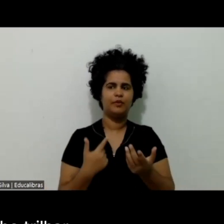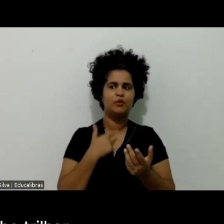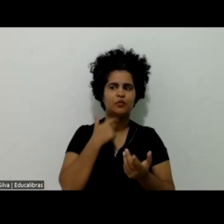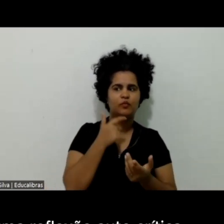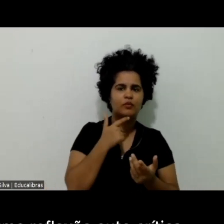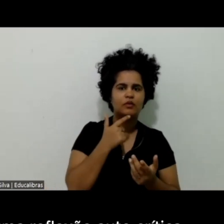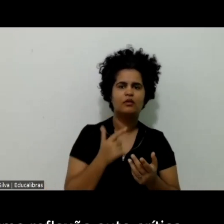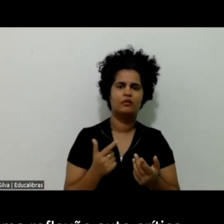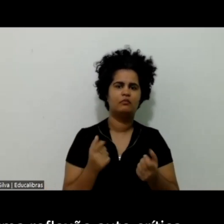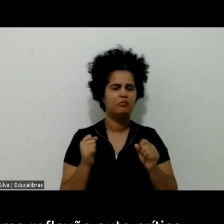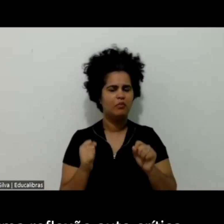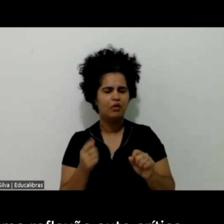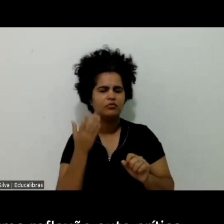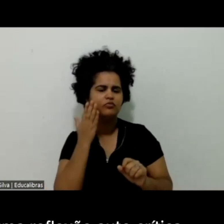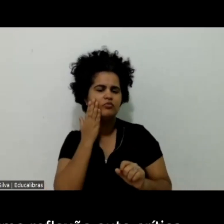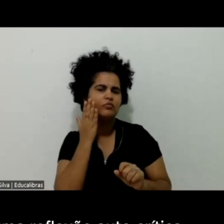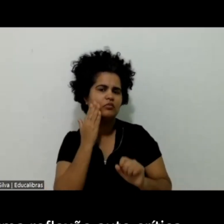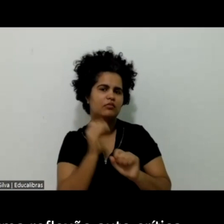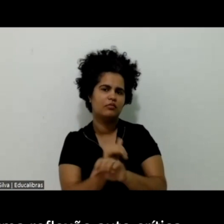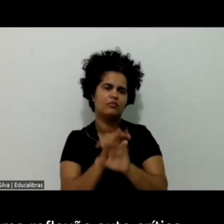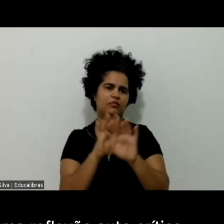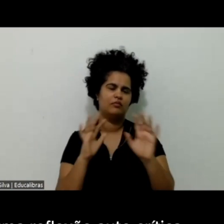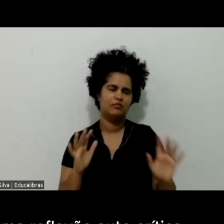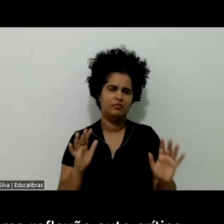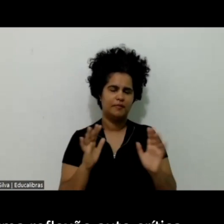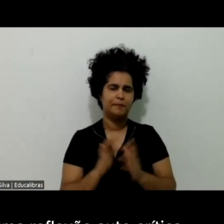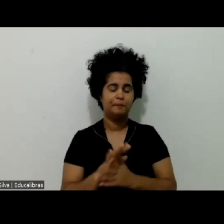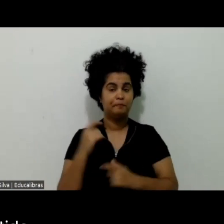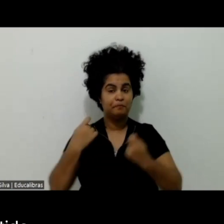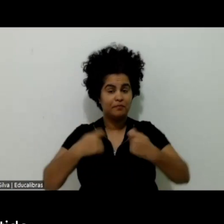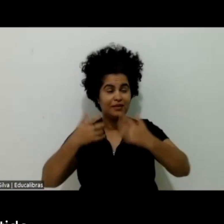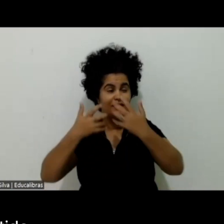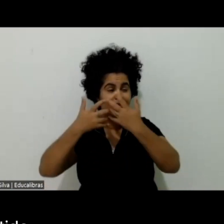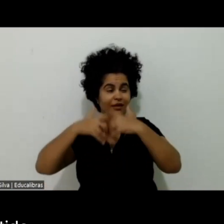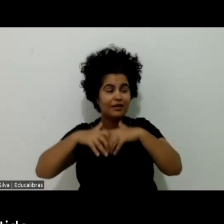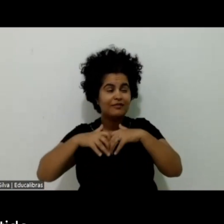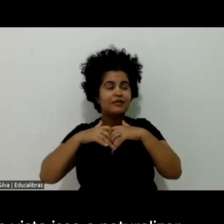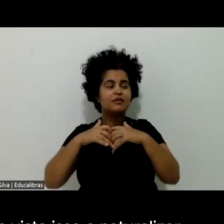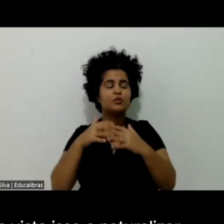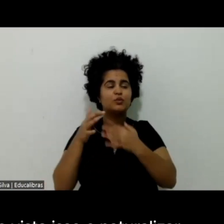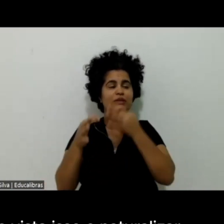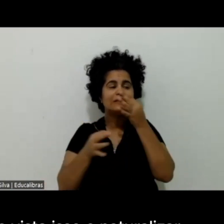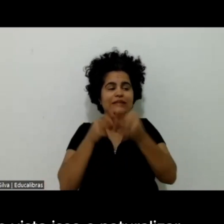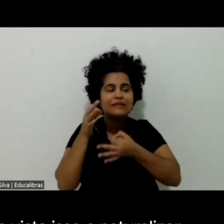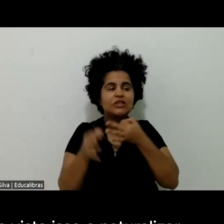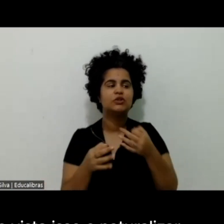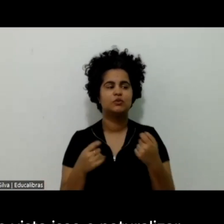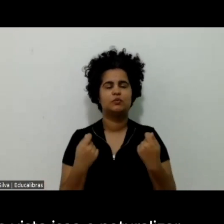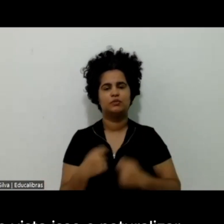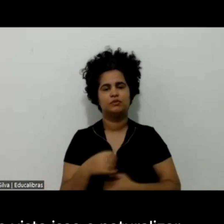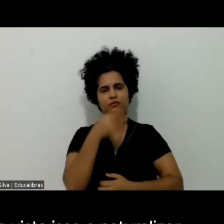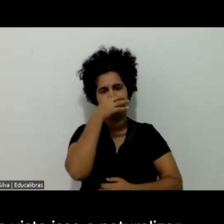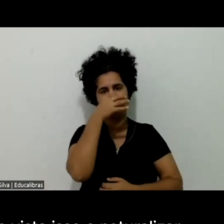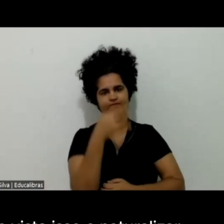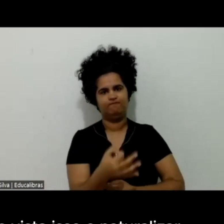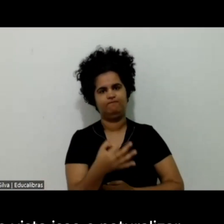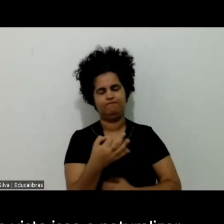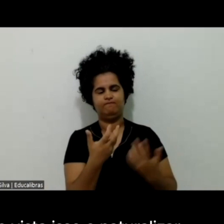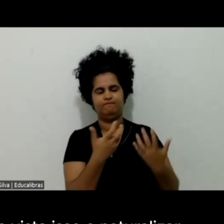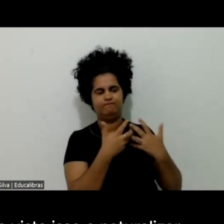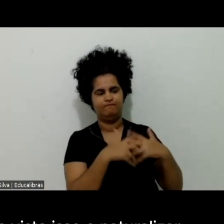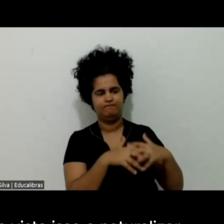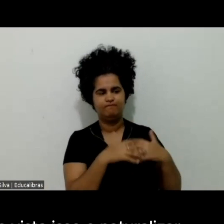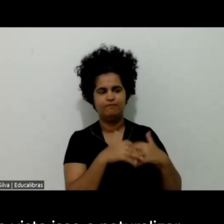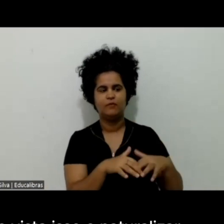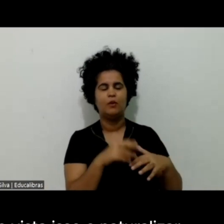caminho trilhar. E a gente precisa fazer uma reflexão, uma autocrítica nesse sentido, né? A gente não pode perder de vista